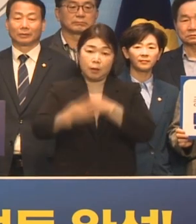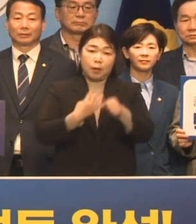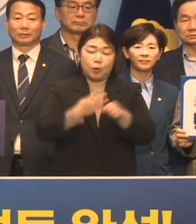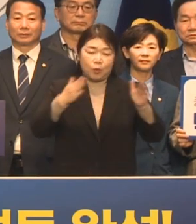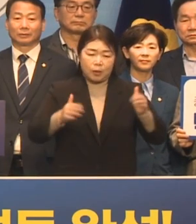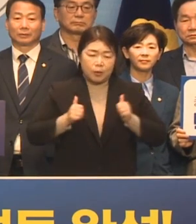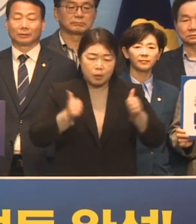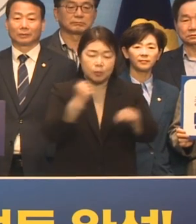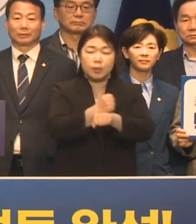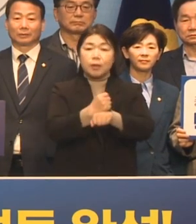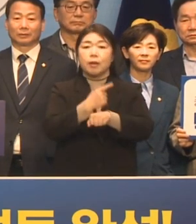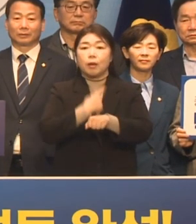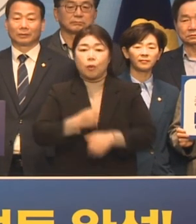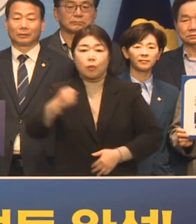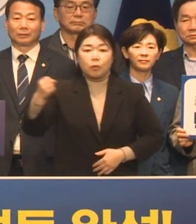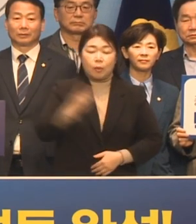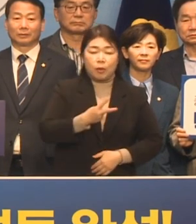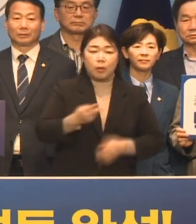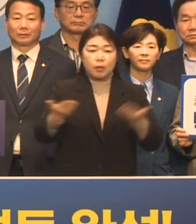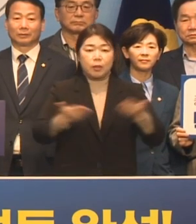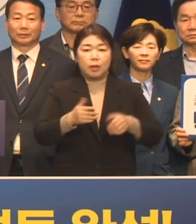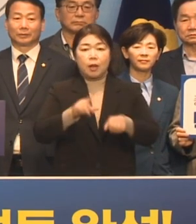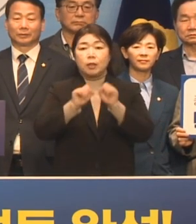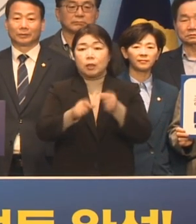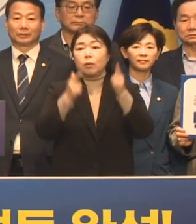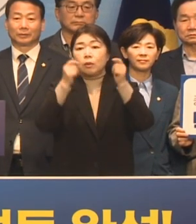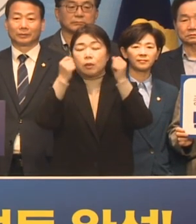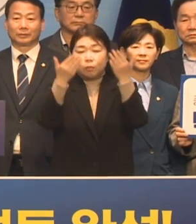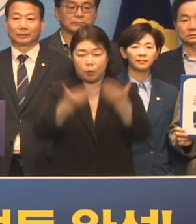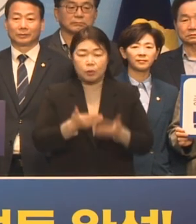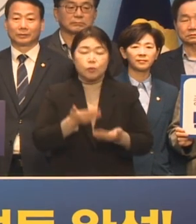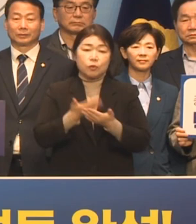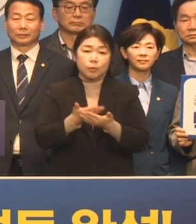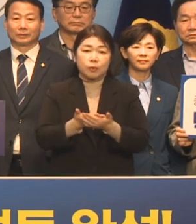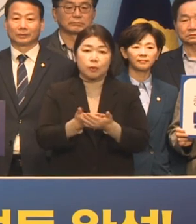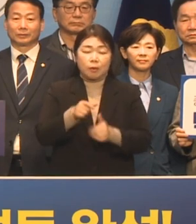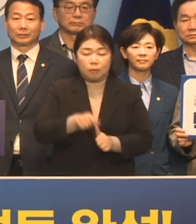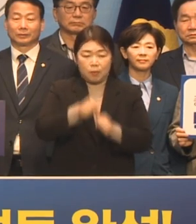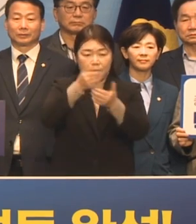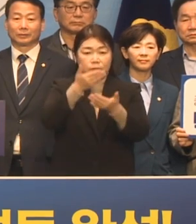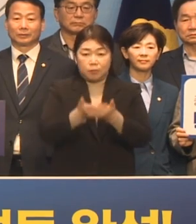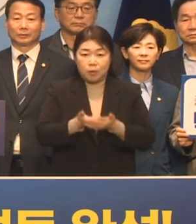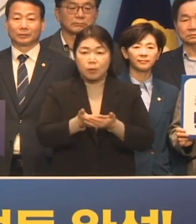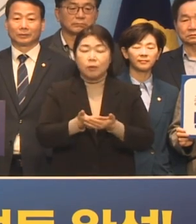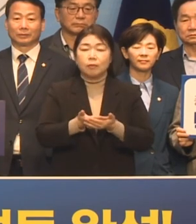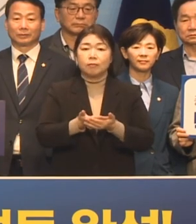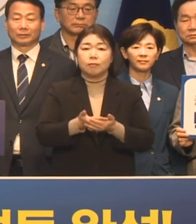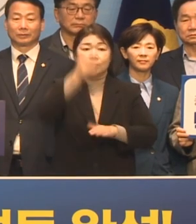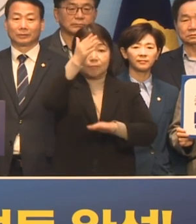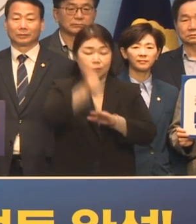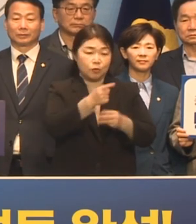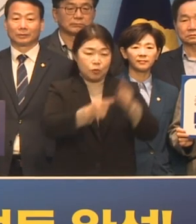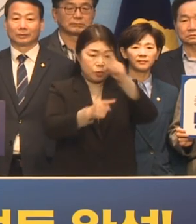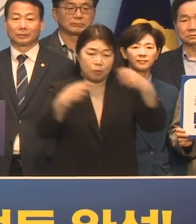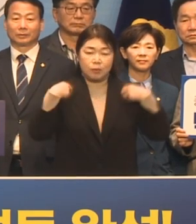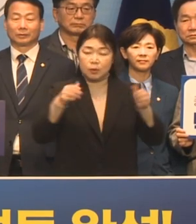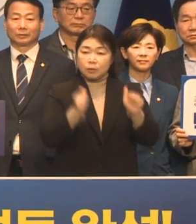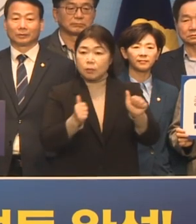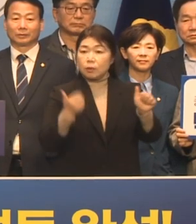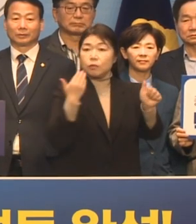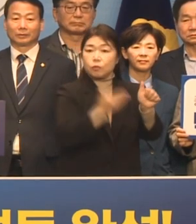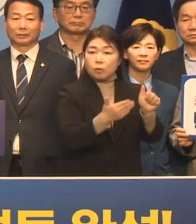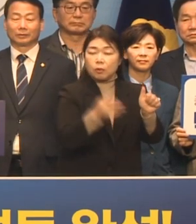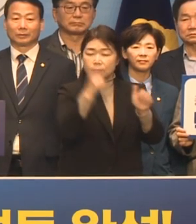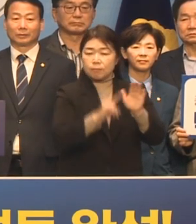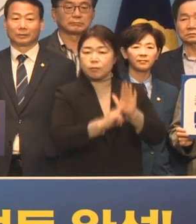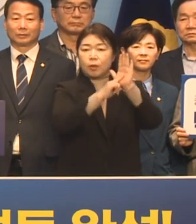박성준에게 다시 한번 일할 기회를 주십시오. 압도적인 승리로 윤석열 정권을 심판하고 인류도시